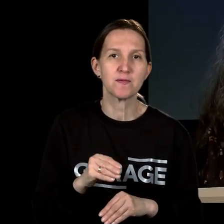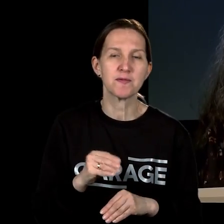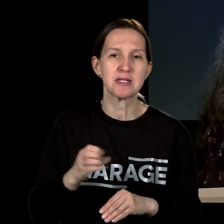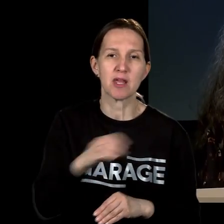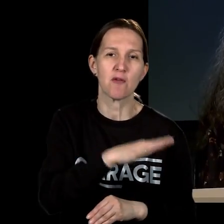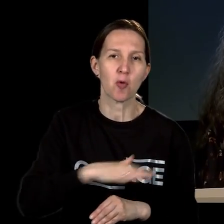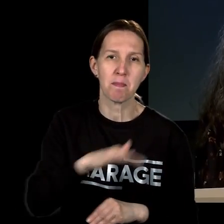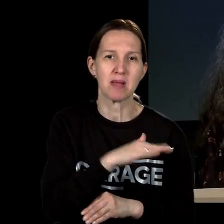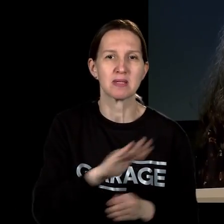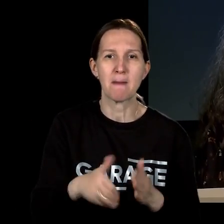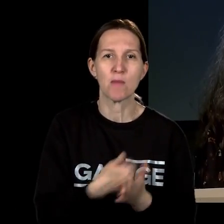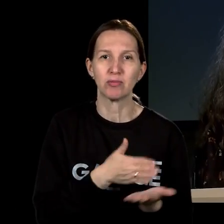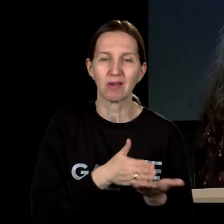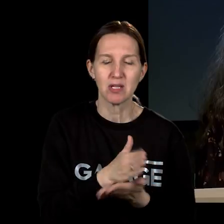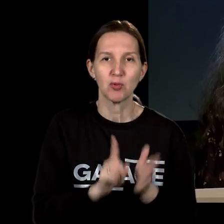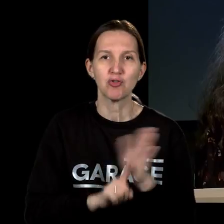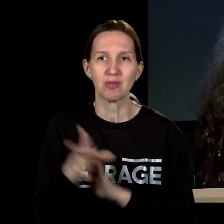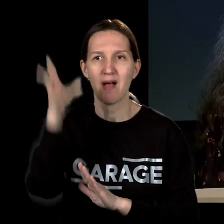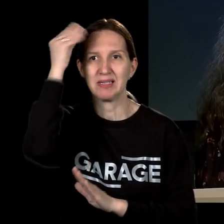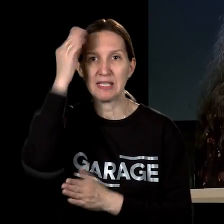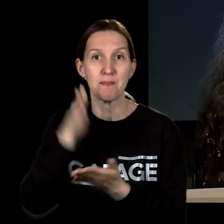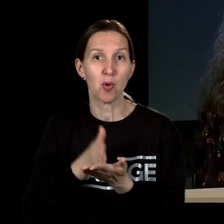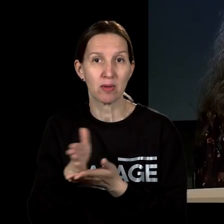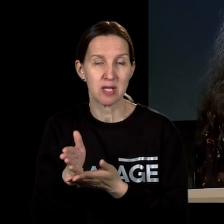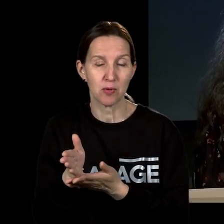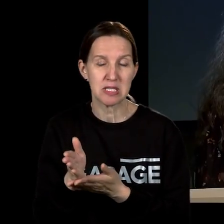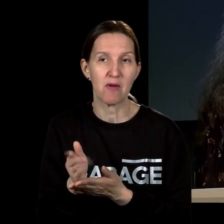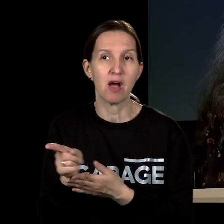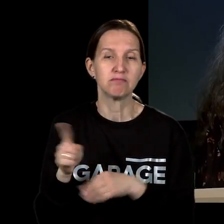весь европейский модернизм, начиная с импрессионистов, был отказом от